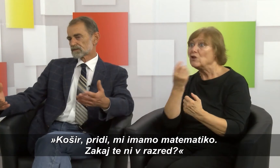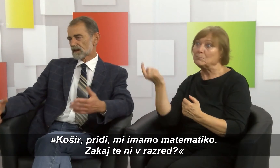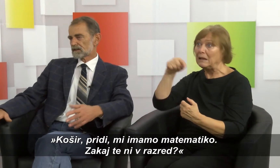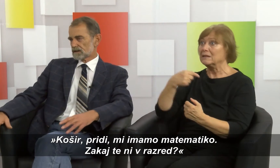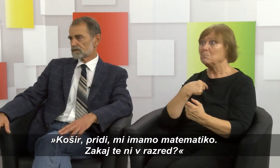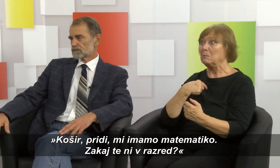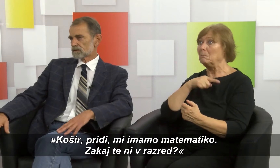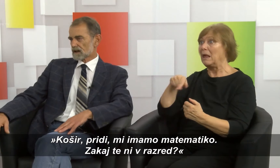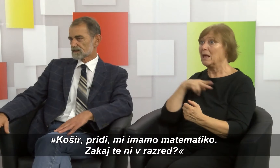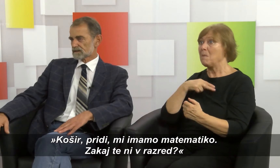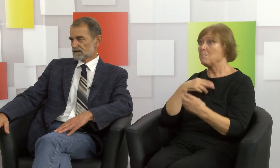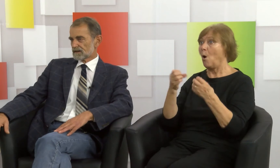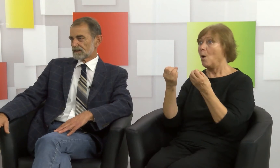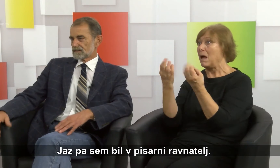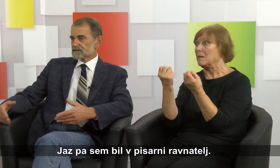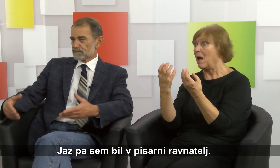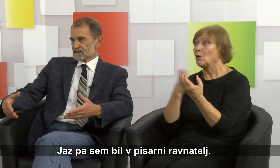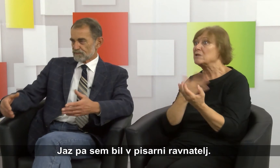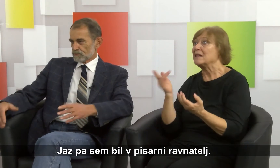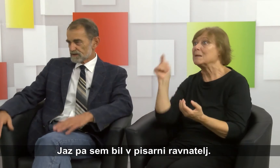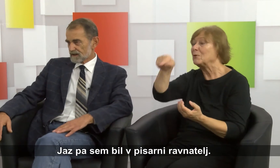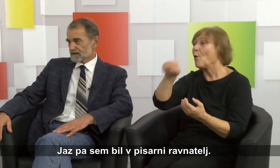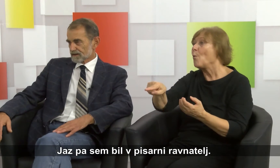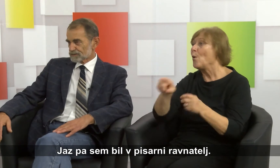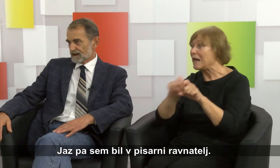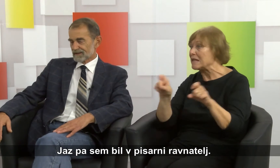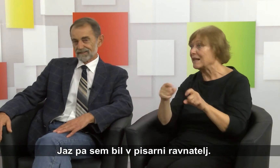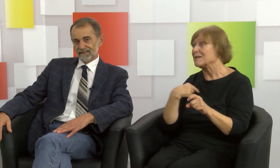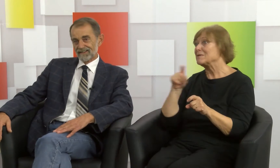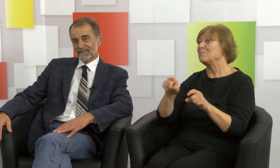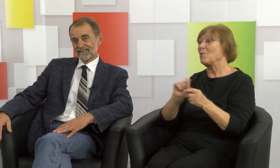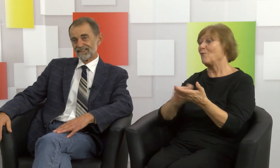zakaj te ni v razred? Jaz pa sem bil v pisarni ravnatelj. Kot vidim, pa zadnje čase